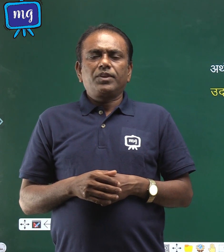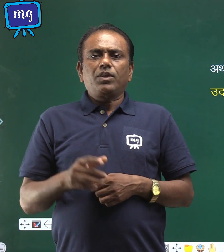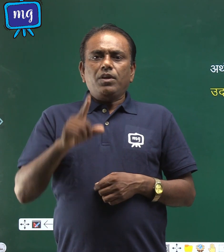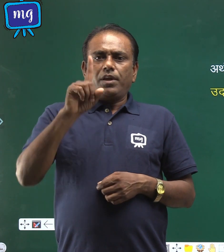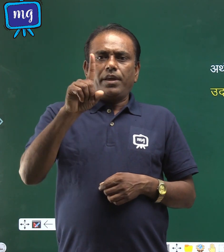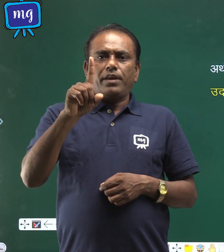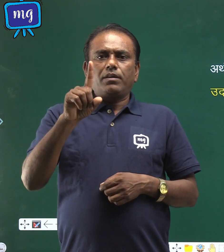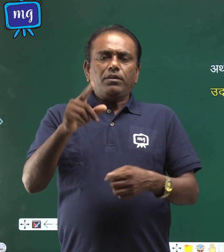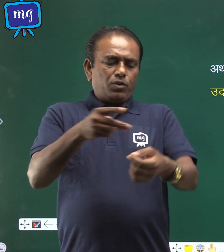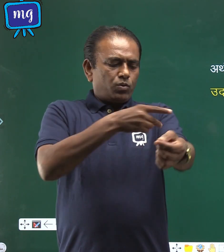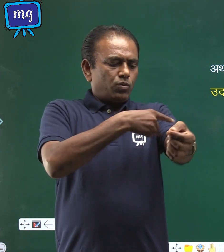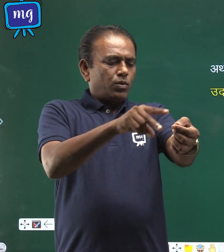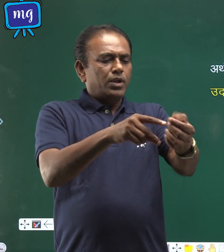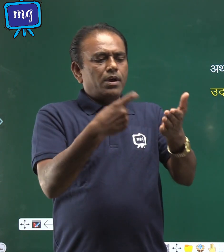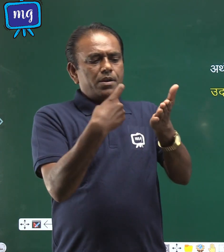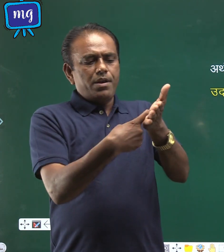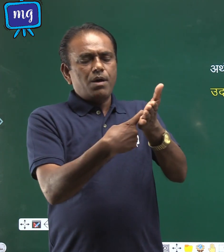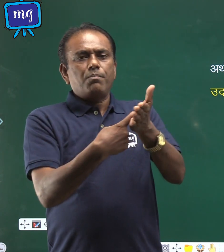एक न्यूनेन पूर्वेण